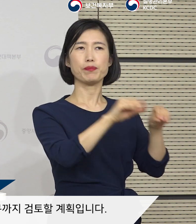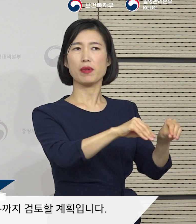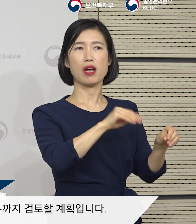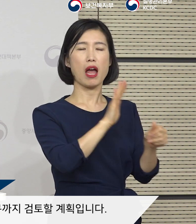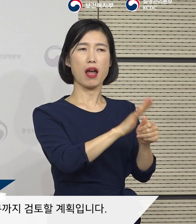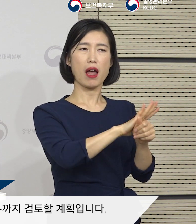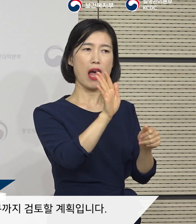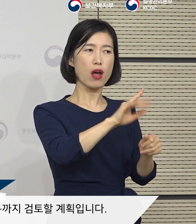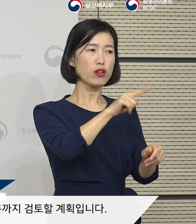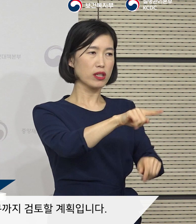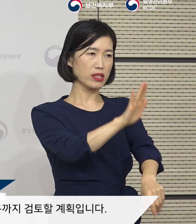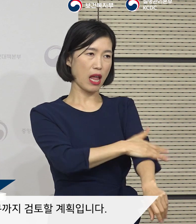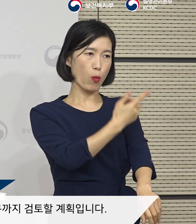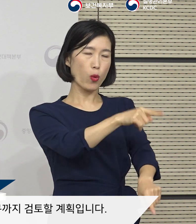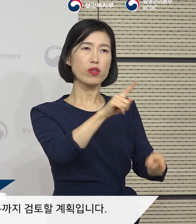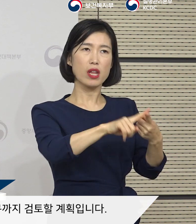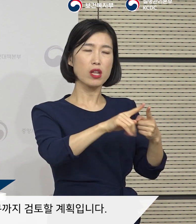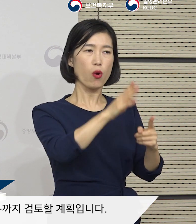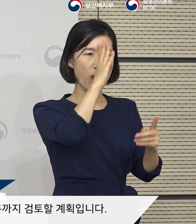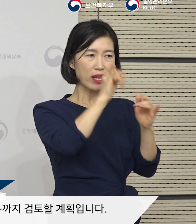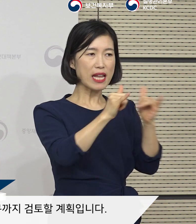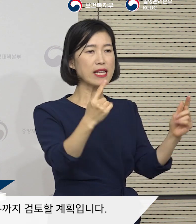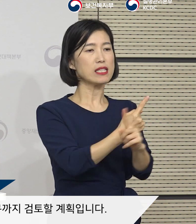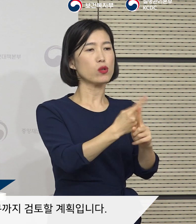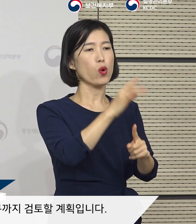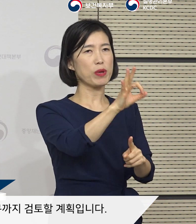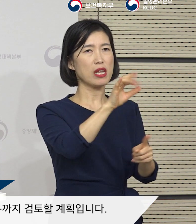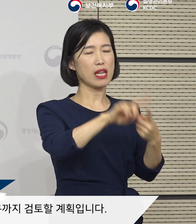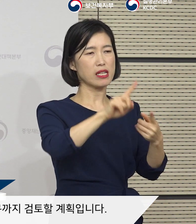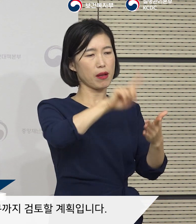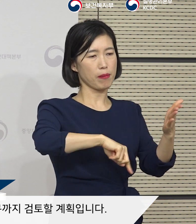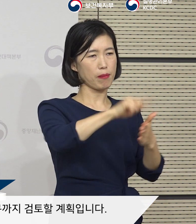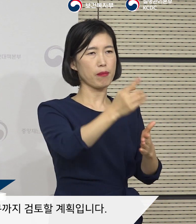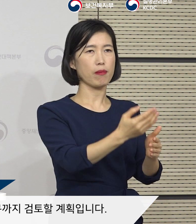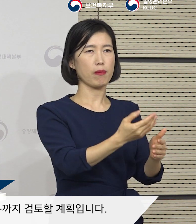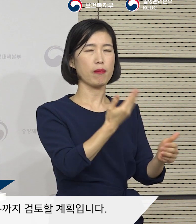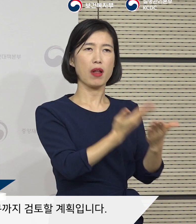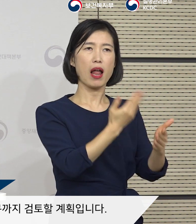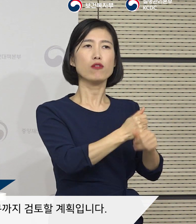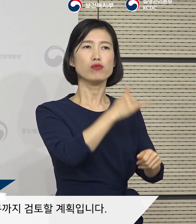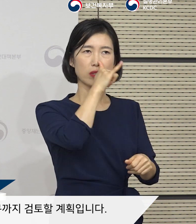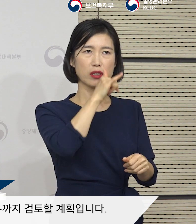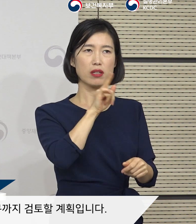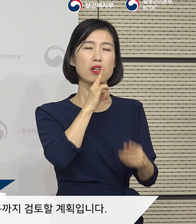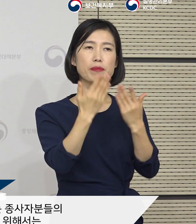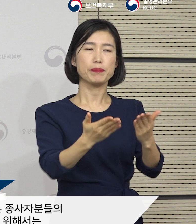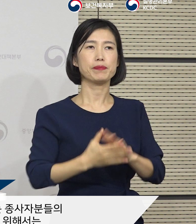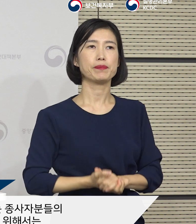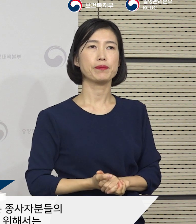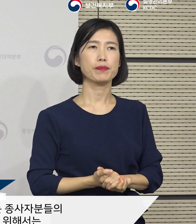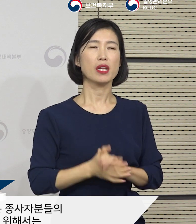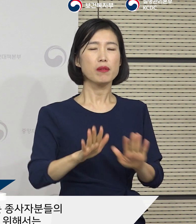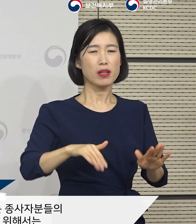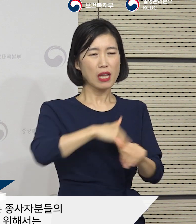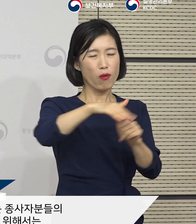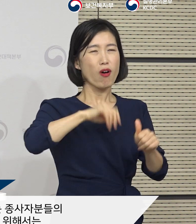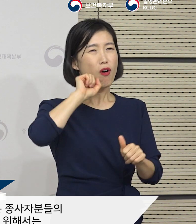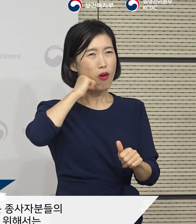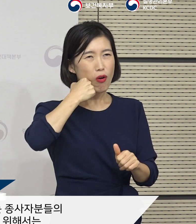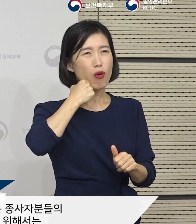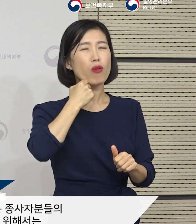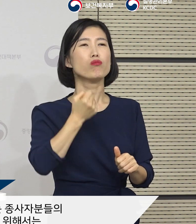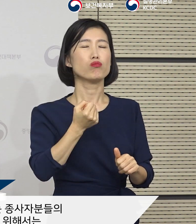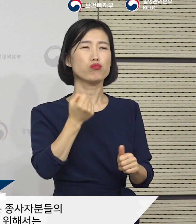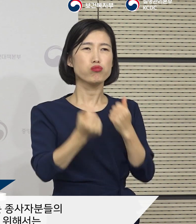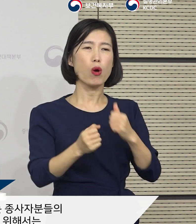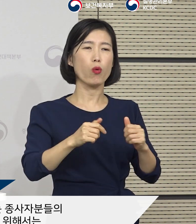기책 사유에 따라서는 환자 치료비에 대한 구상권 청구까지 검토할 계획입니다. 어려운 상황에서도